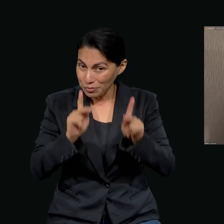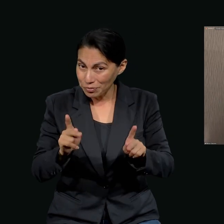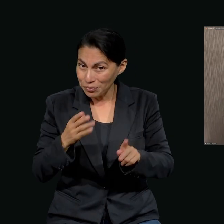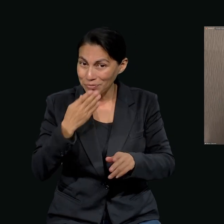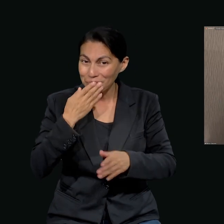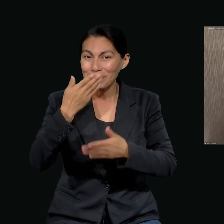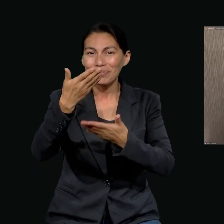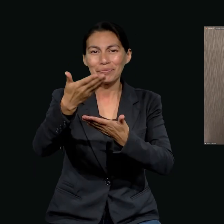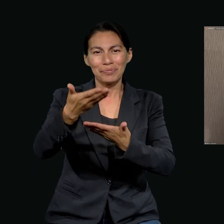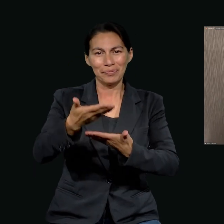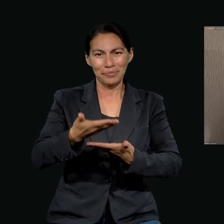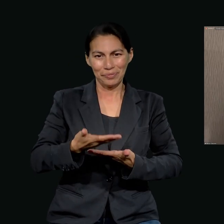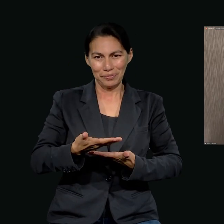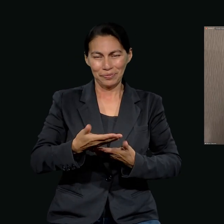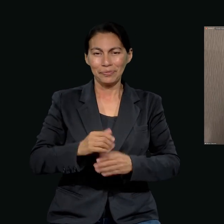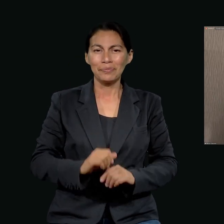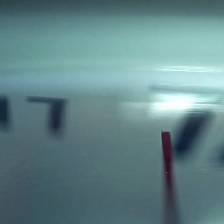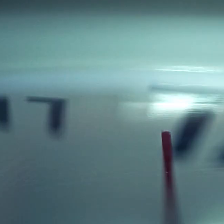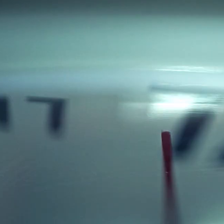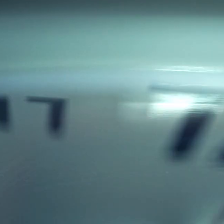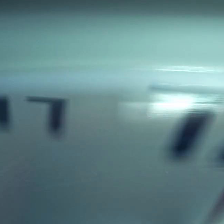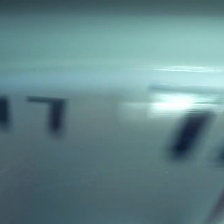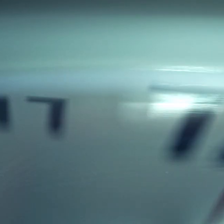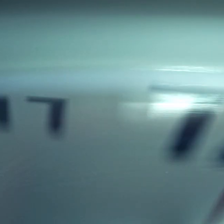a Un Momento de Paz.